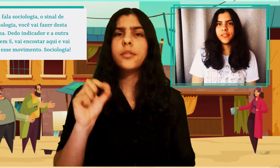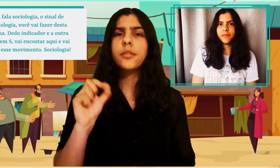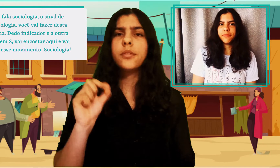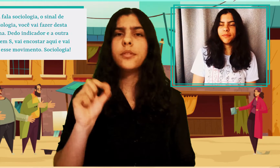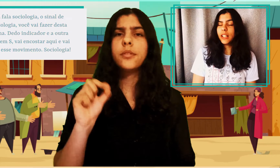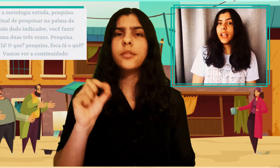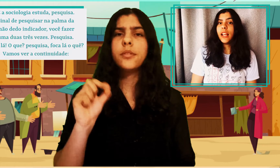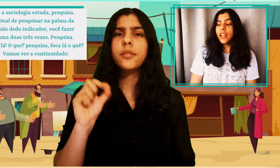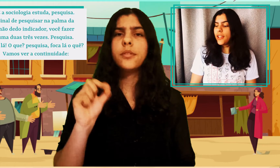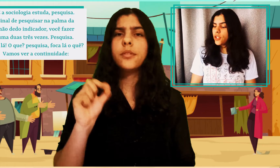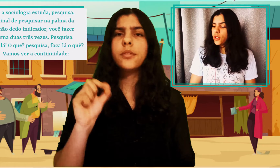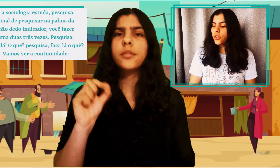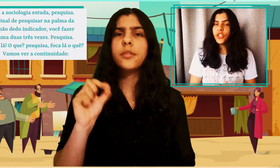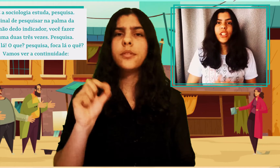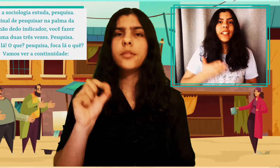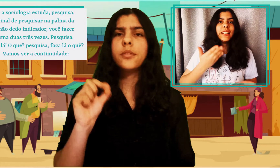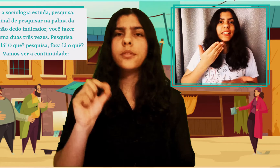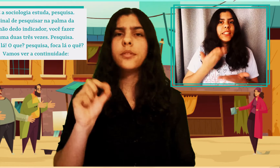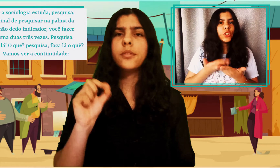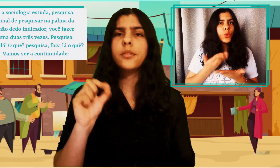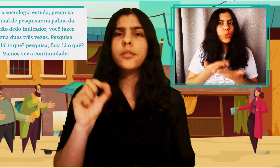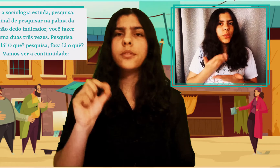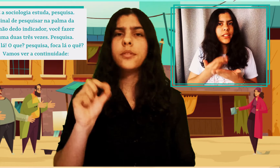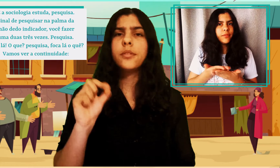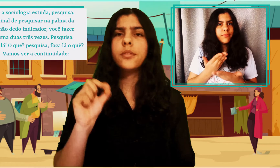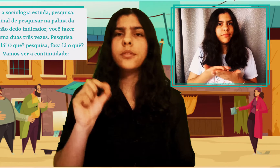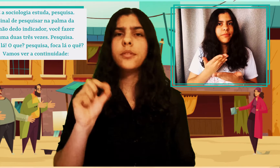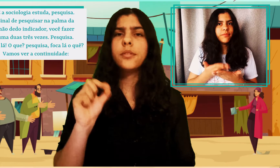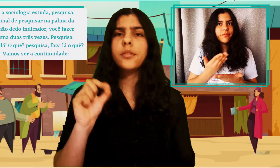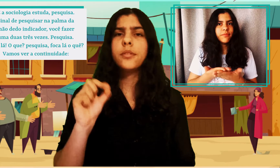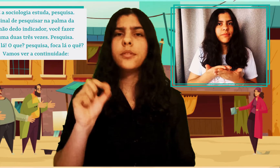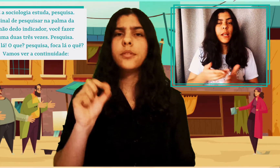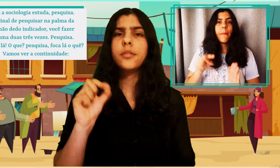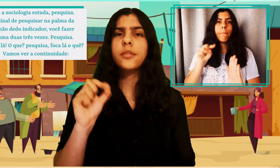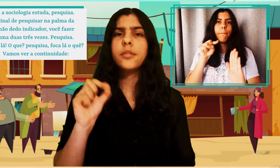Sociologia. E a sociologia estuda,